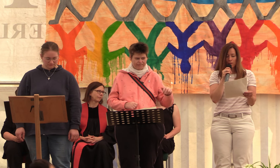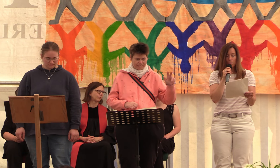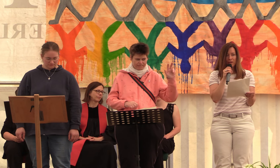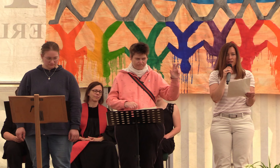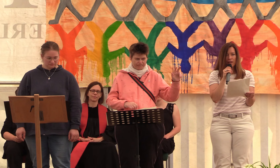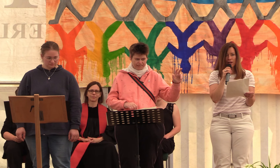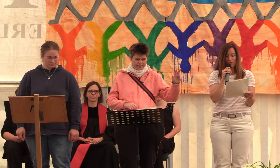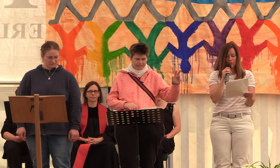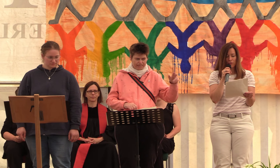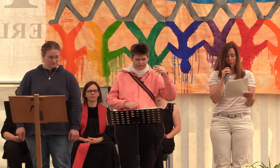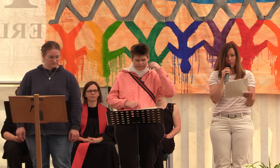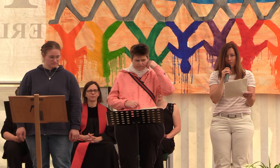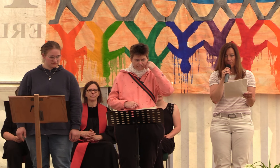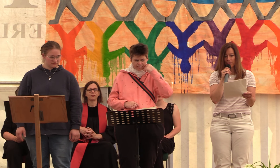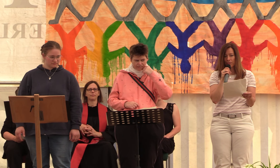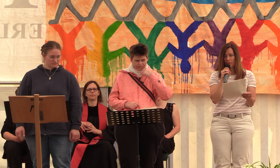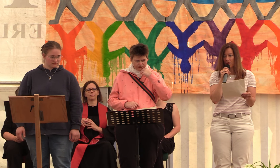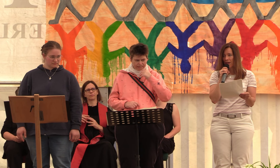Gott, bitte hilf.